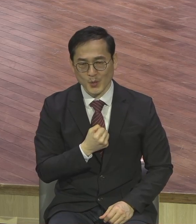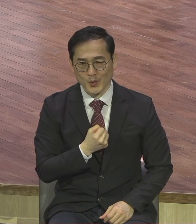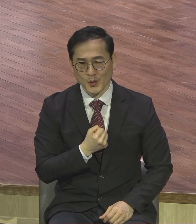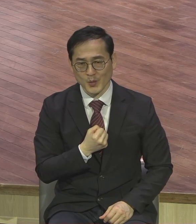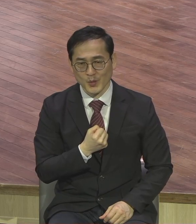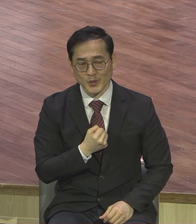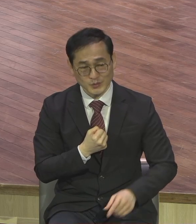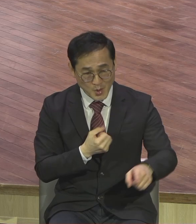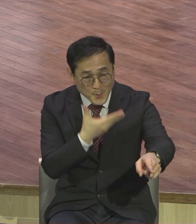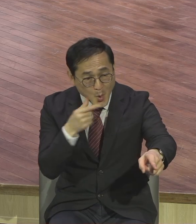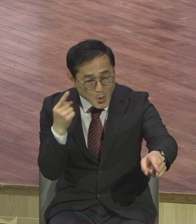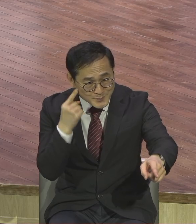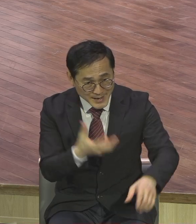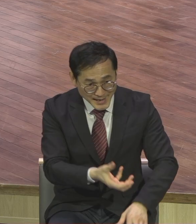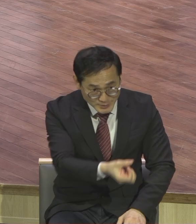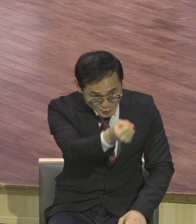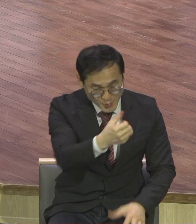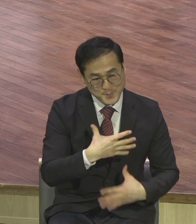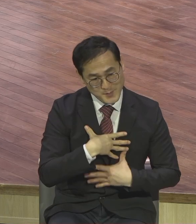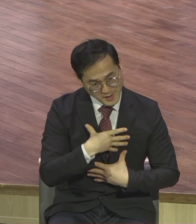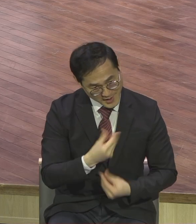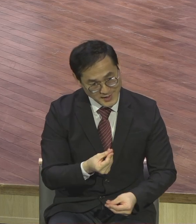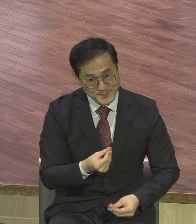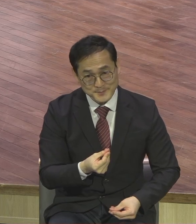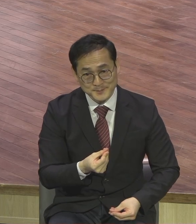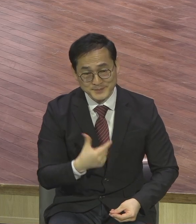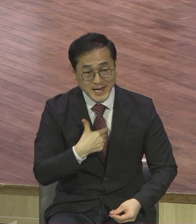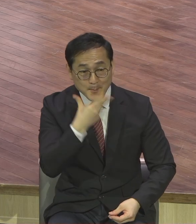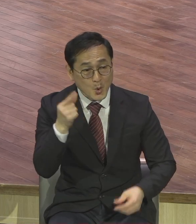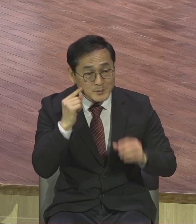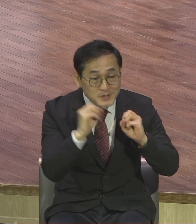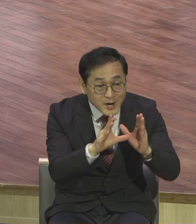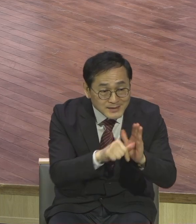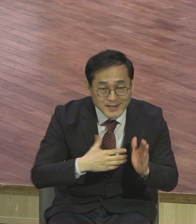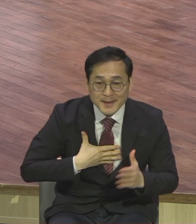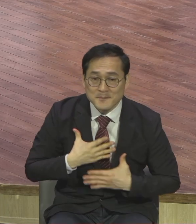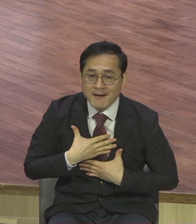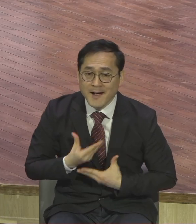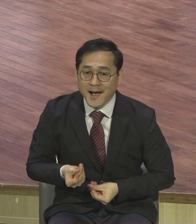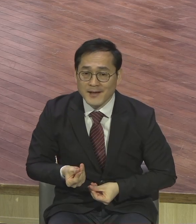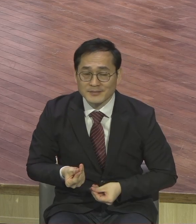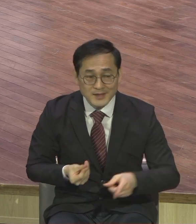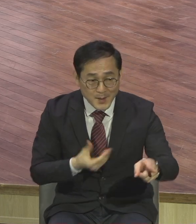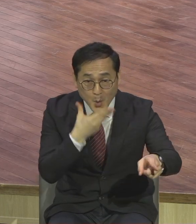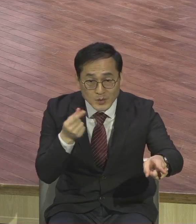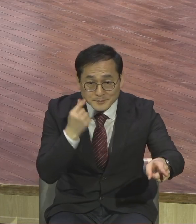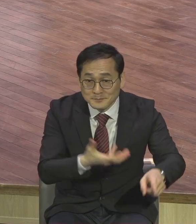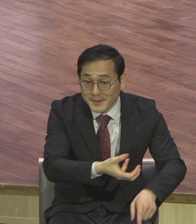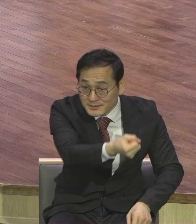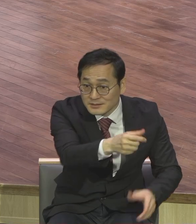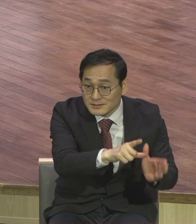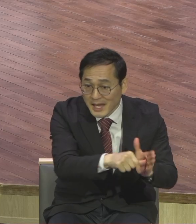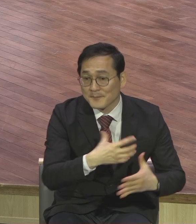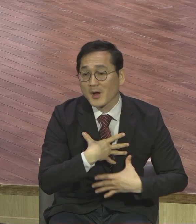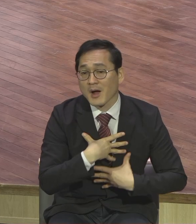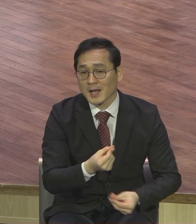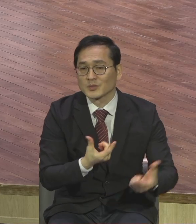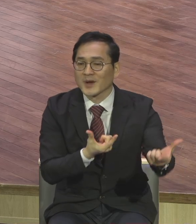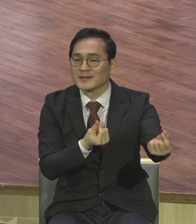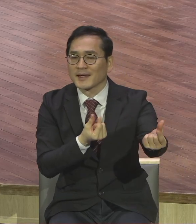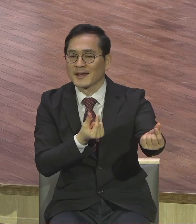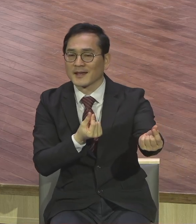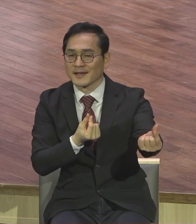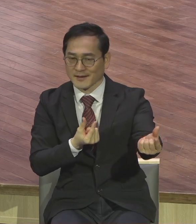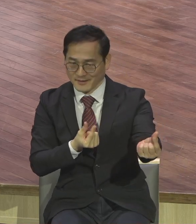성도들은 복음을 들으면서 안디를 얻고 그렇죠. 바울은 막 복음 전파하면서 힘을 얻고 막